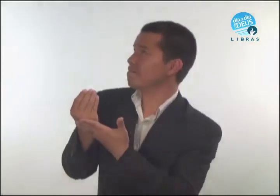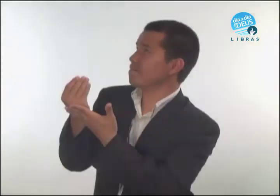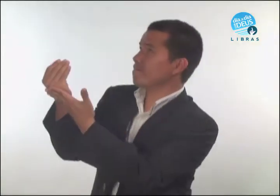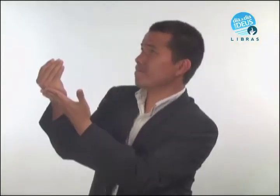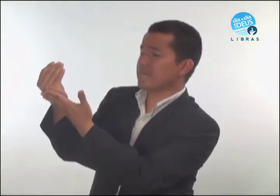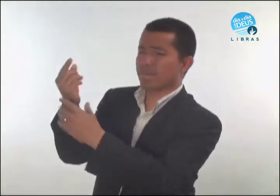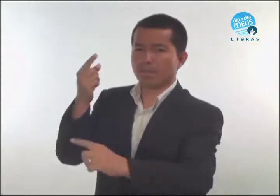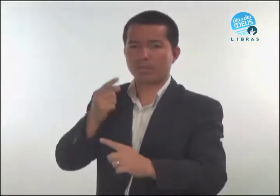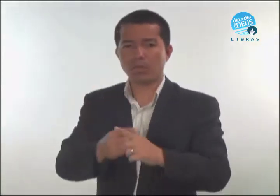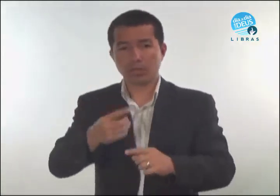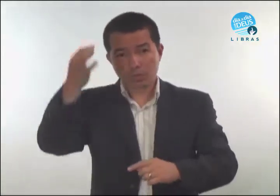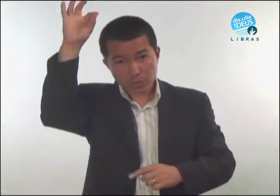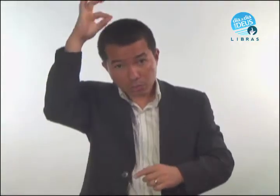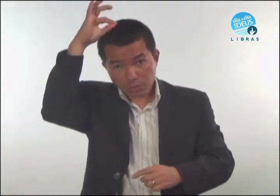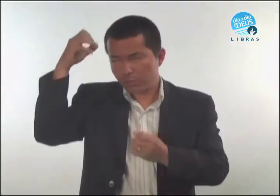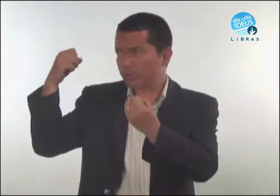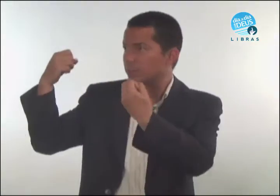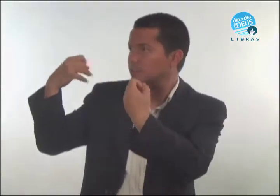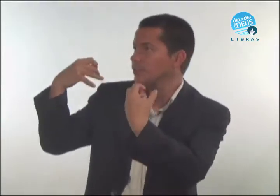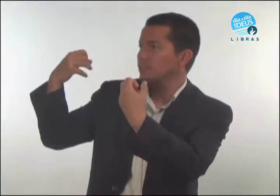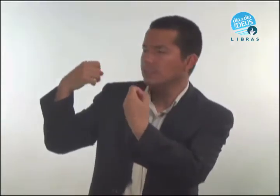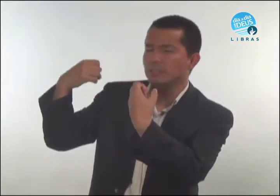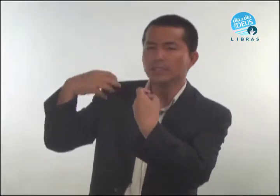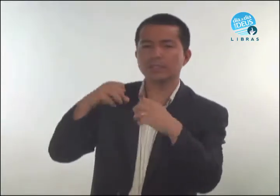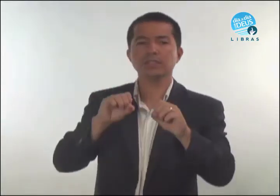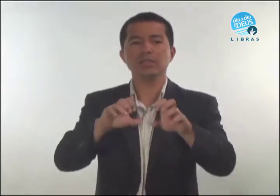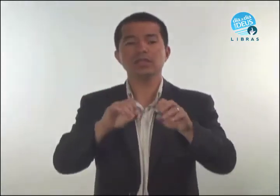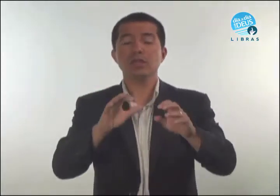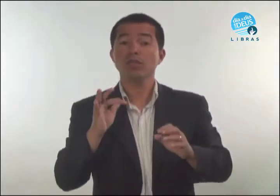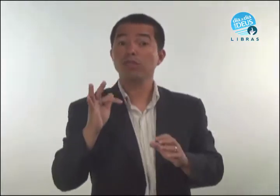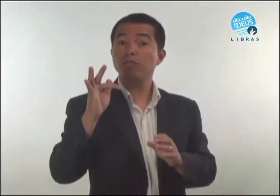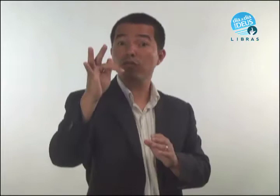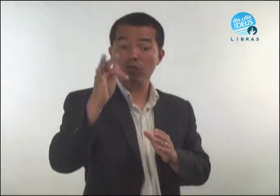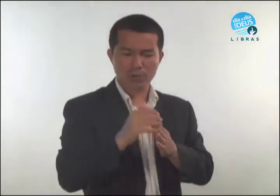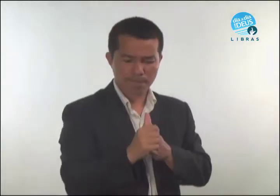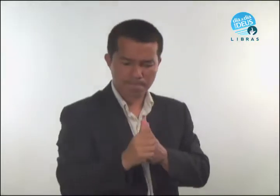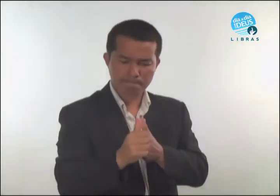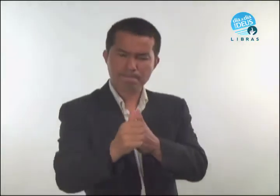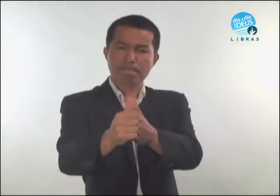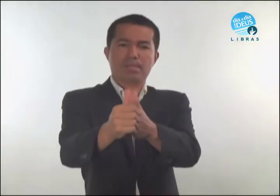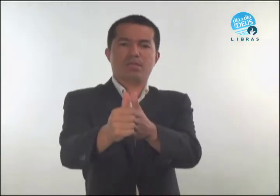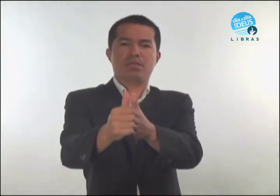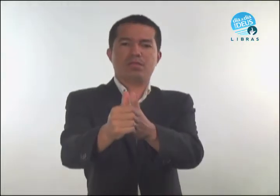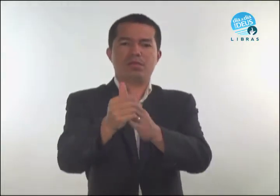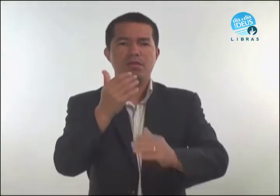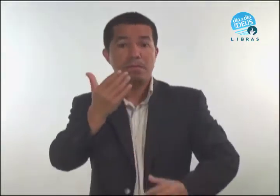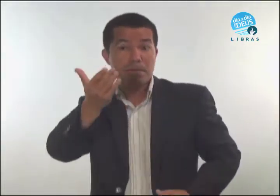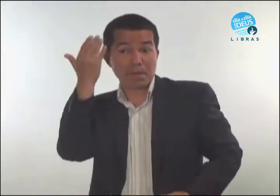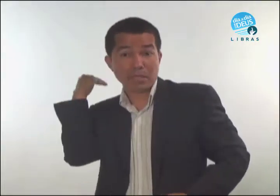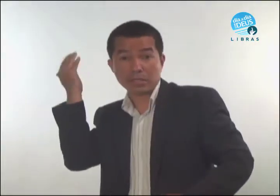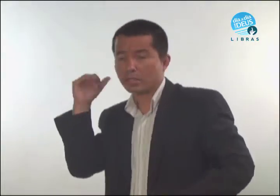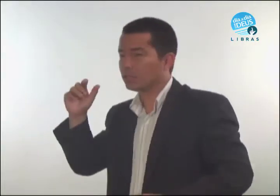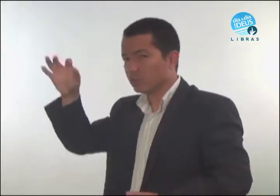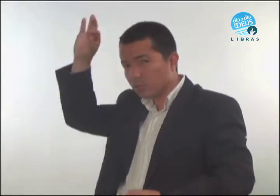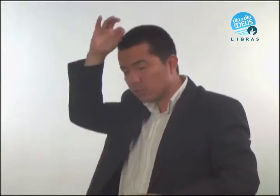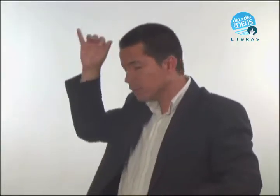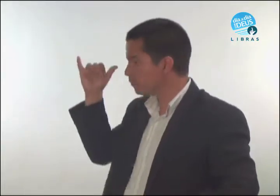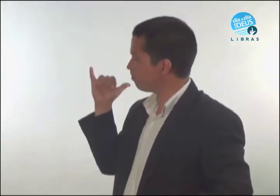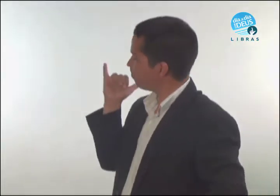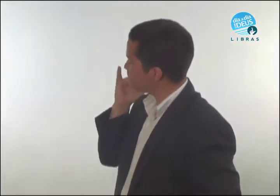vai te ensinar os passos para o futuro, eu vou cuidar do teu passado com o perdão dos pecados,